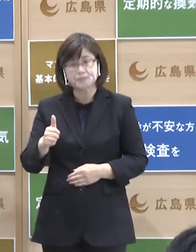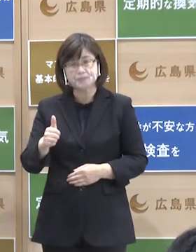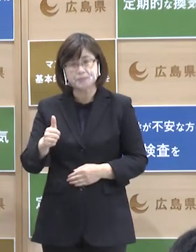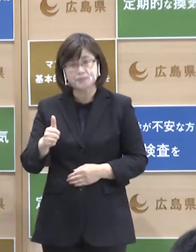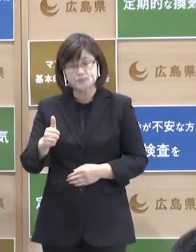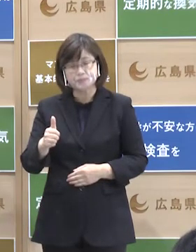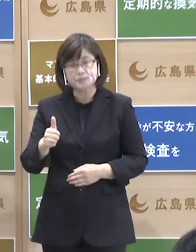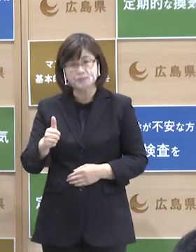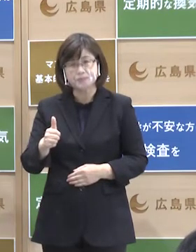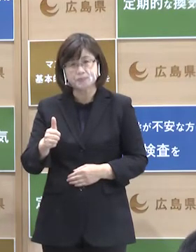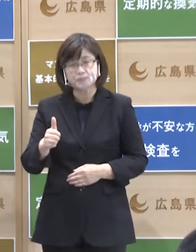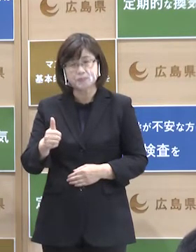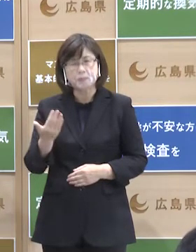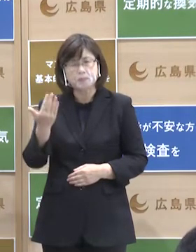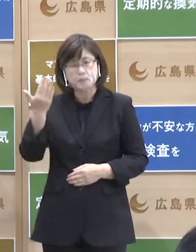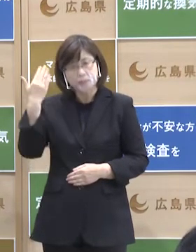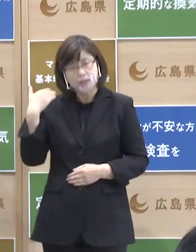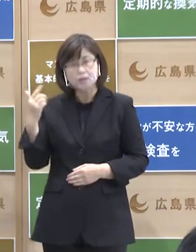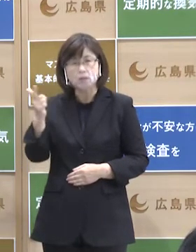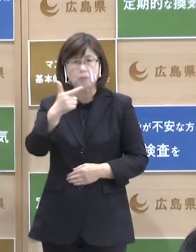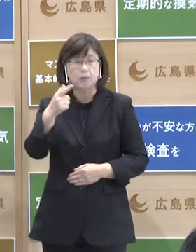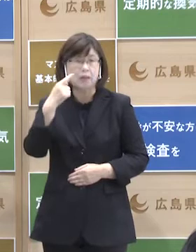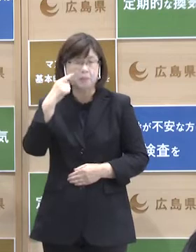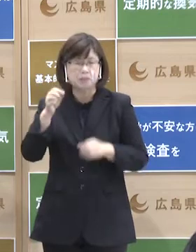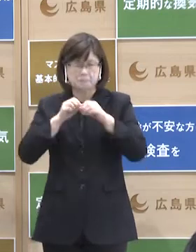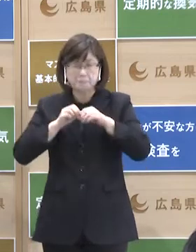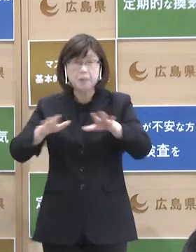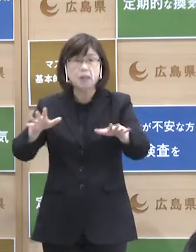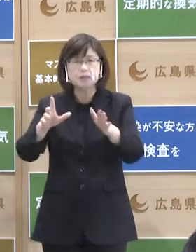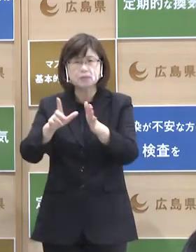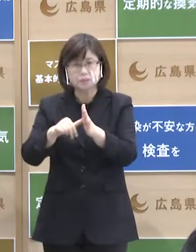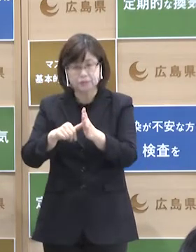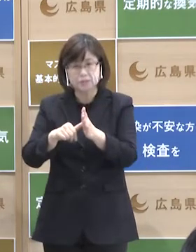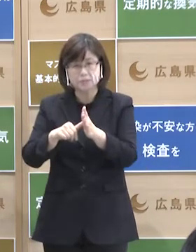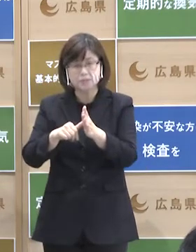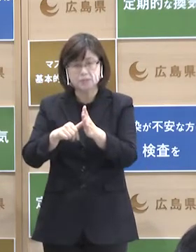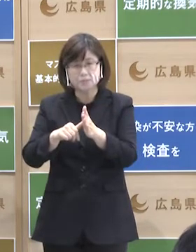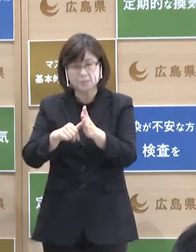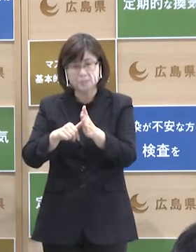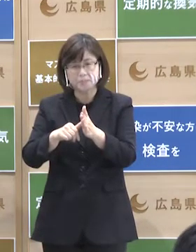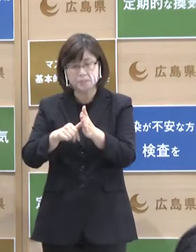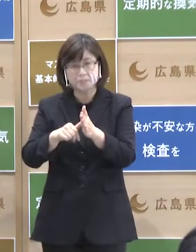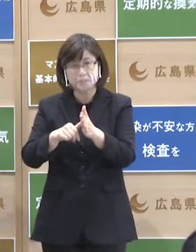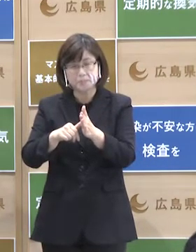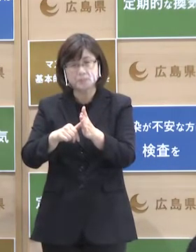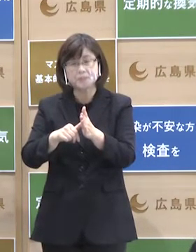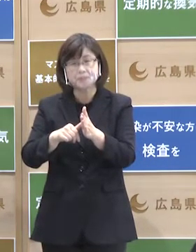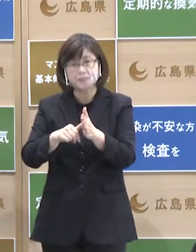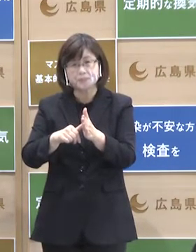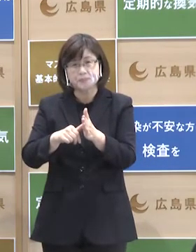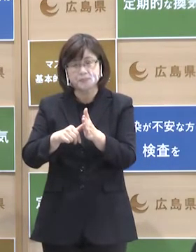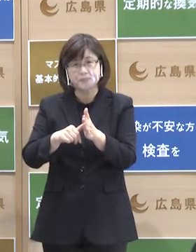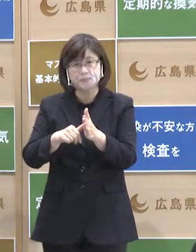ますと、第6波のピーク、これ資料の中で、グレーの線を下も引いてあり